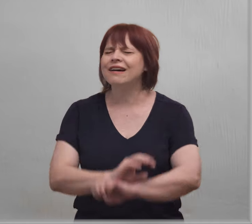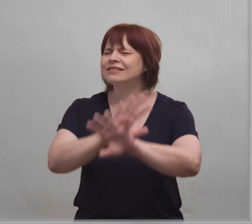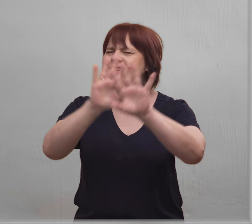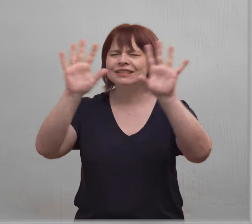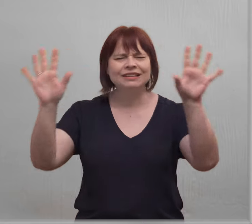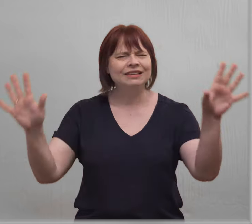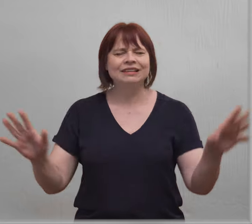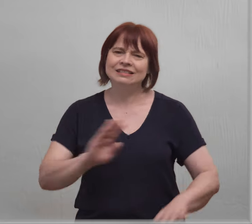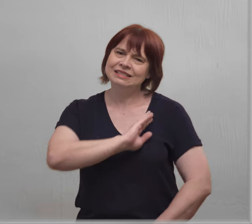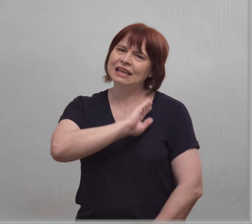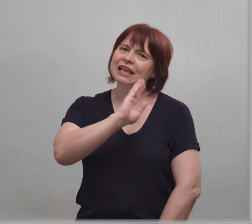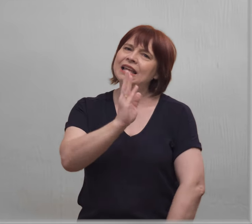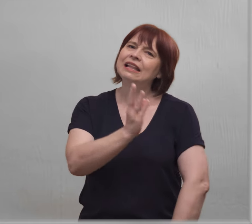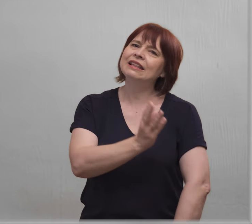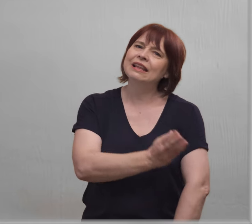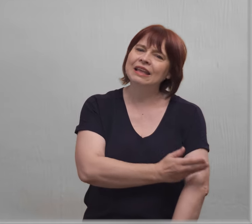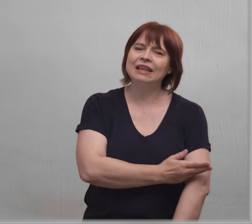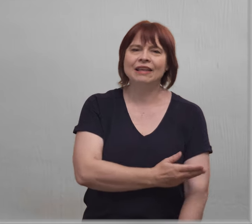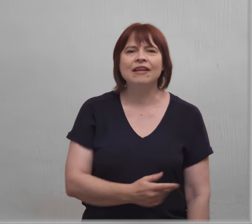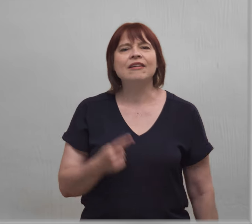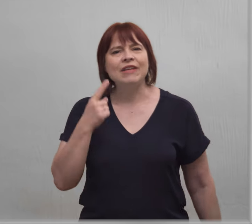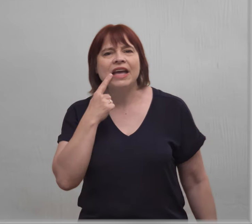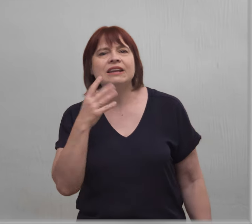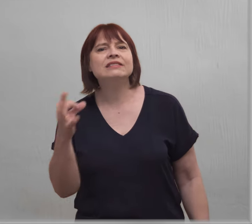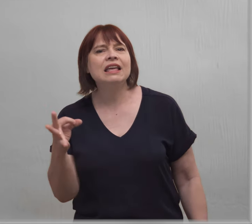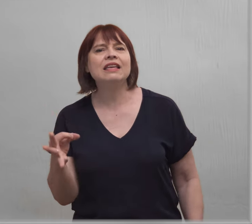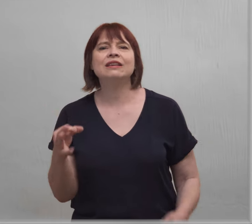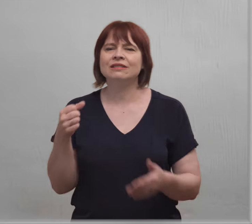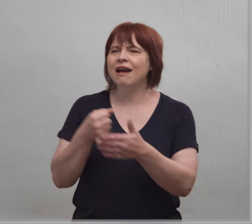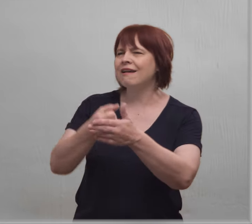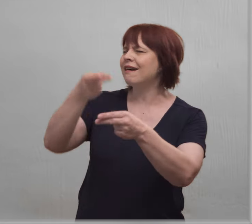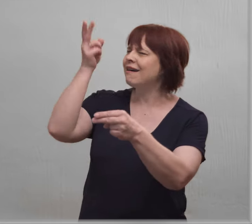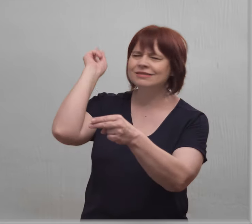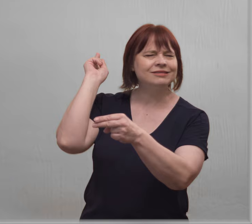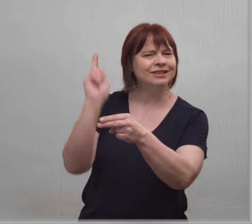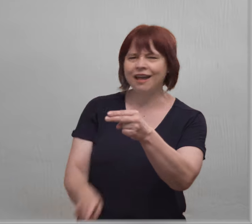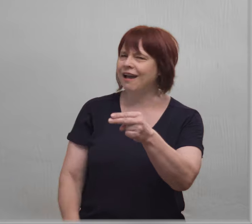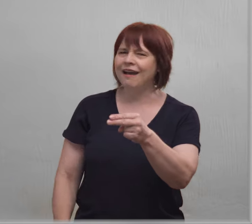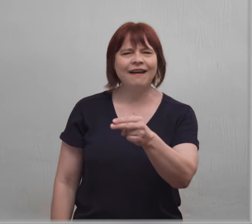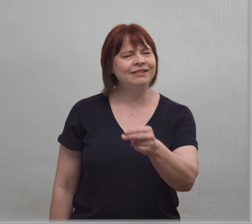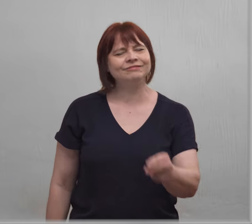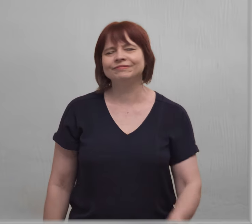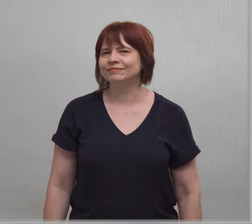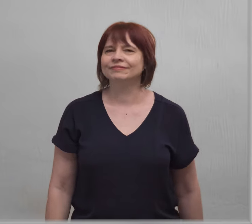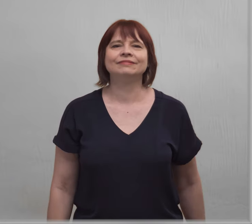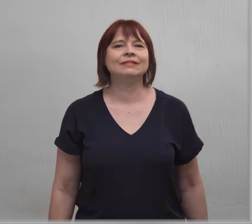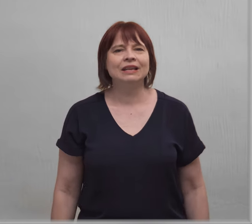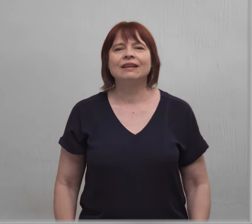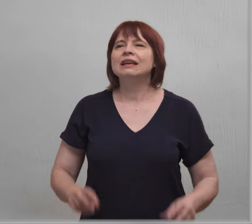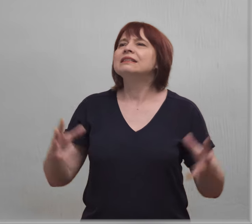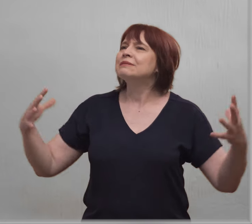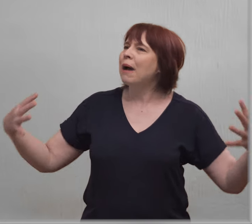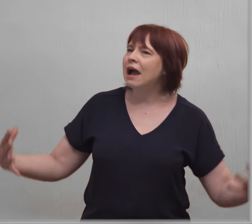Святый, сильный, верный до конца,